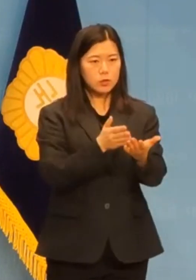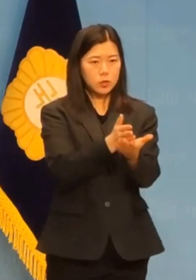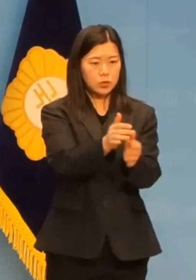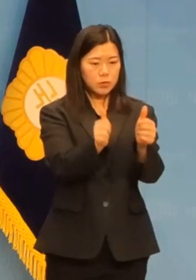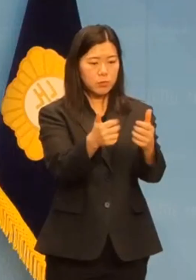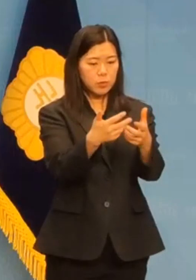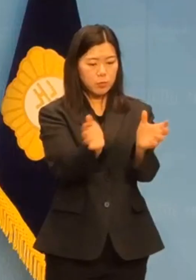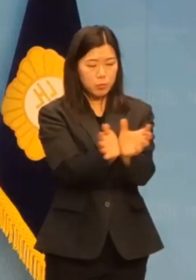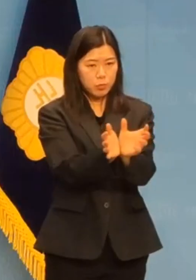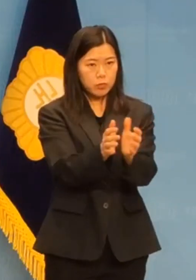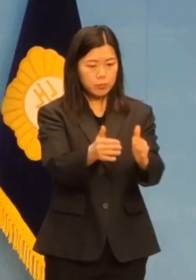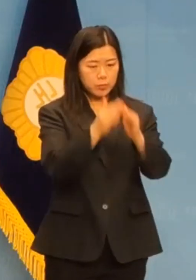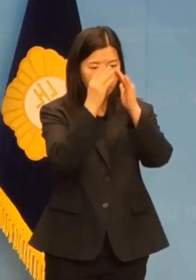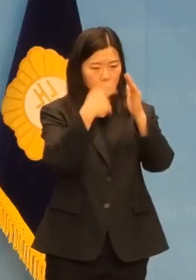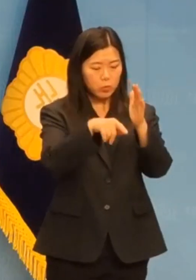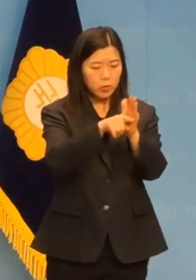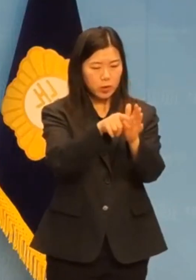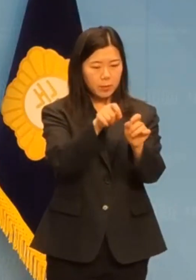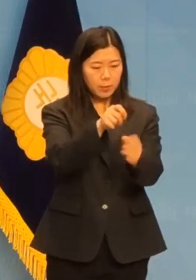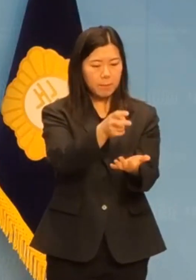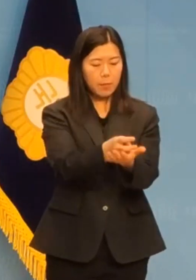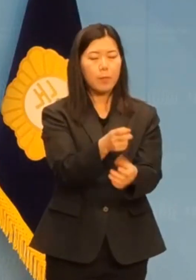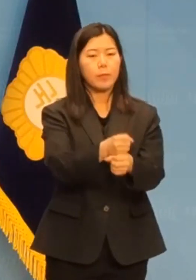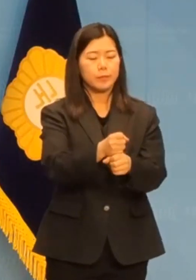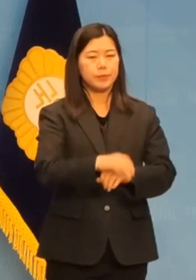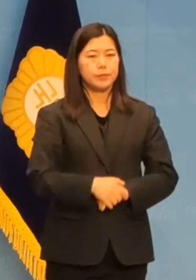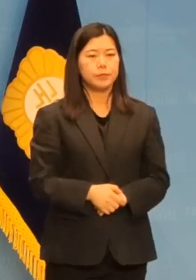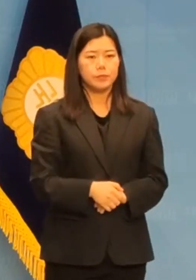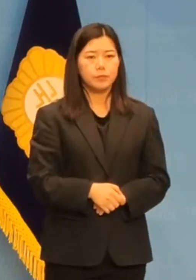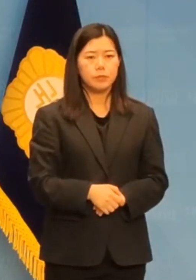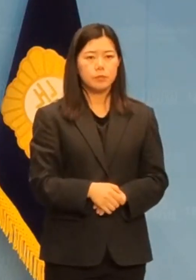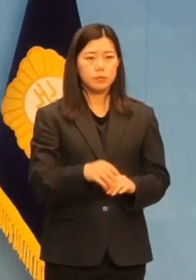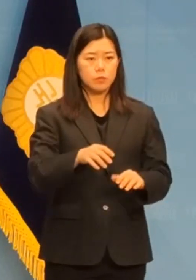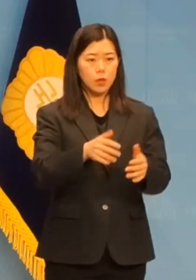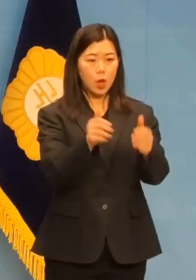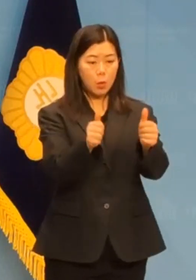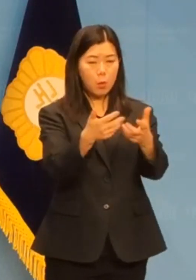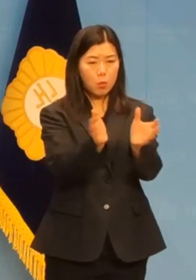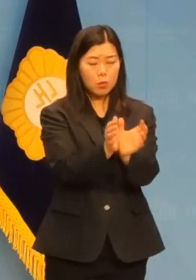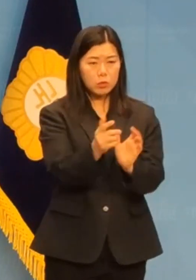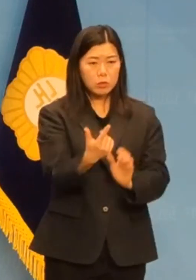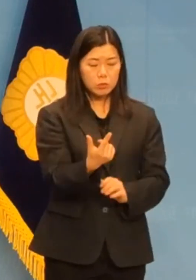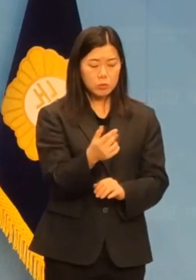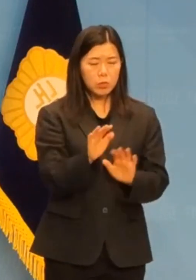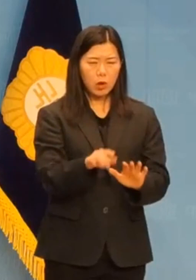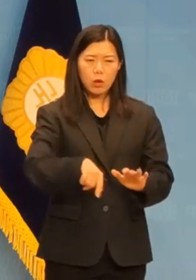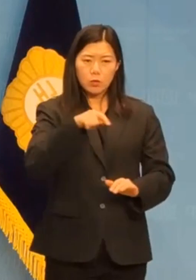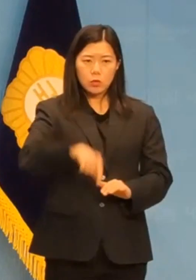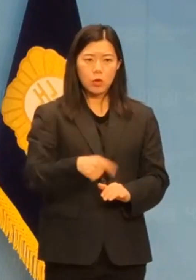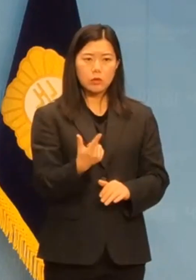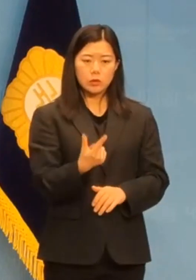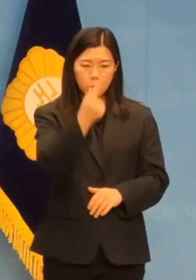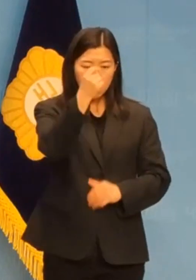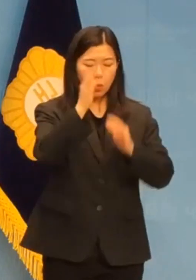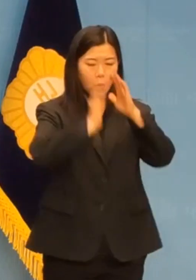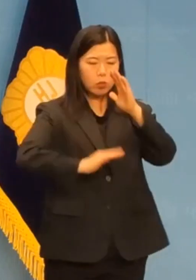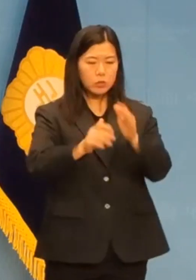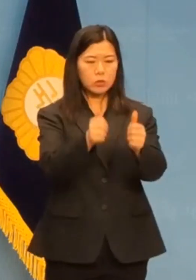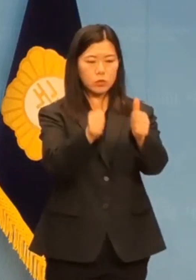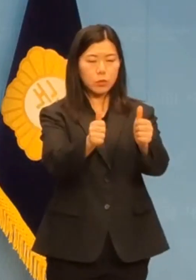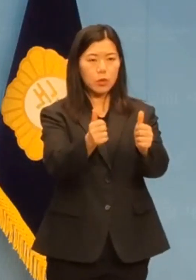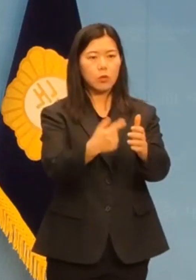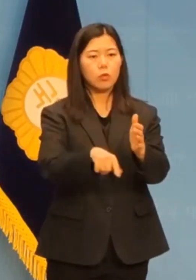위한 예규를 제정하기로 했습니다. 사법부 스스로 신속하고 공정한 재판을 위한